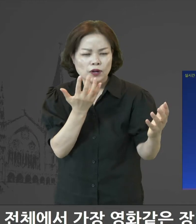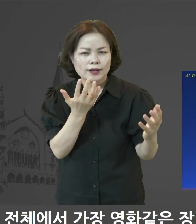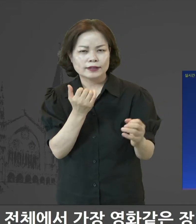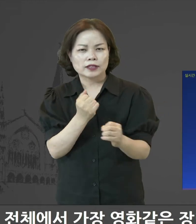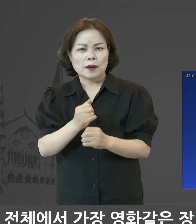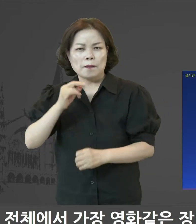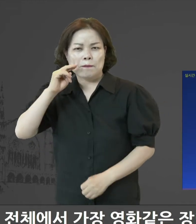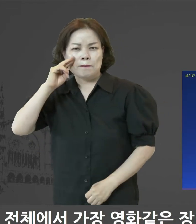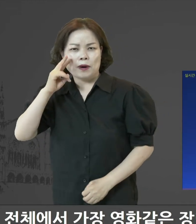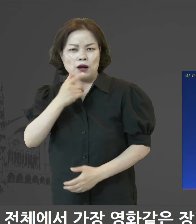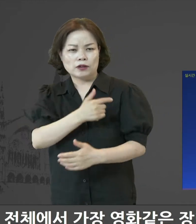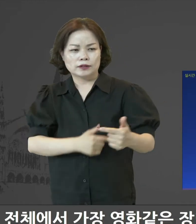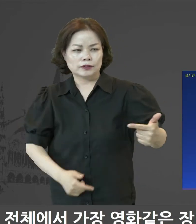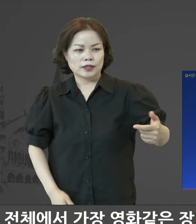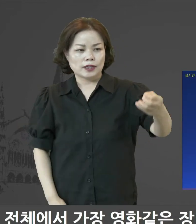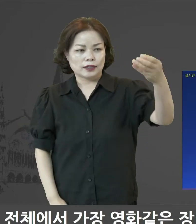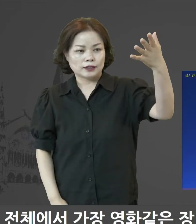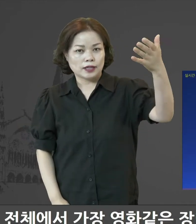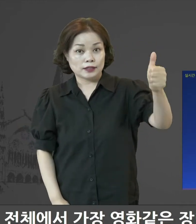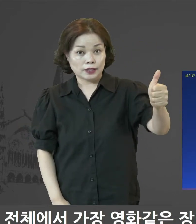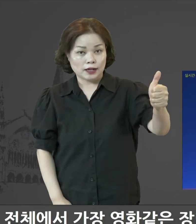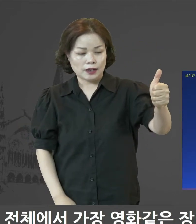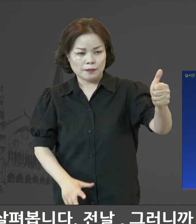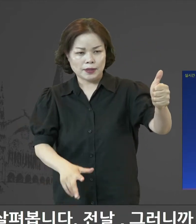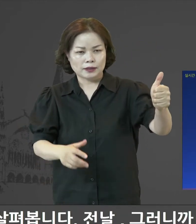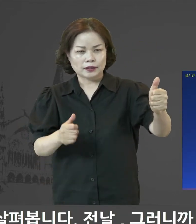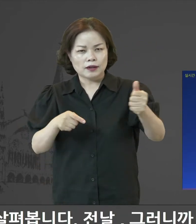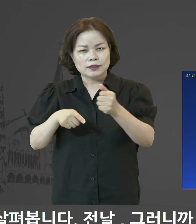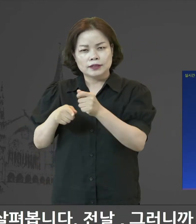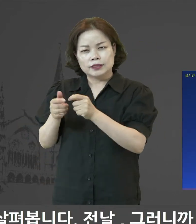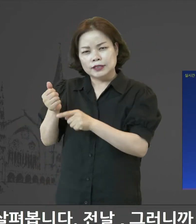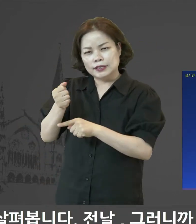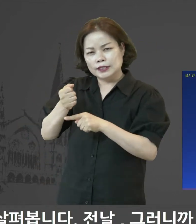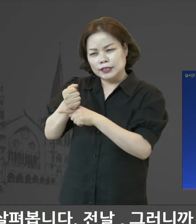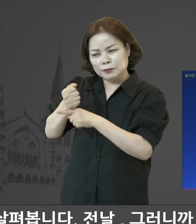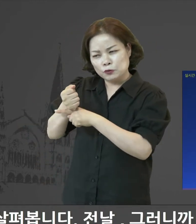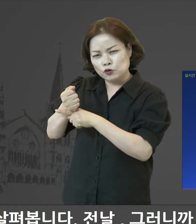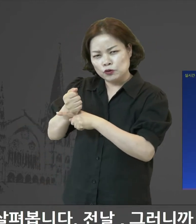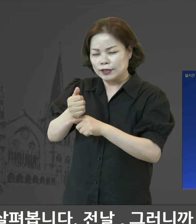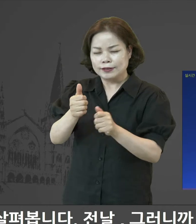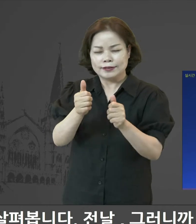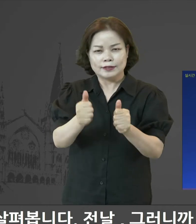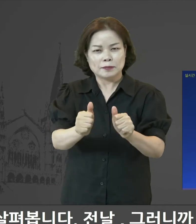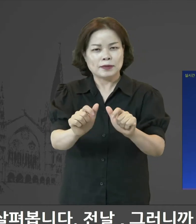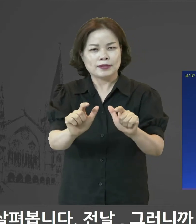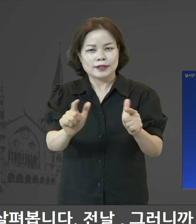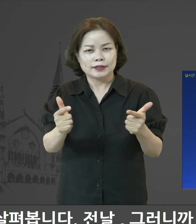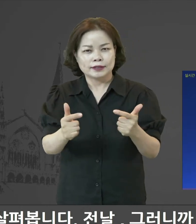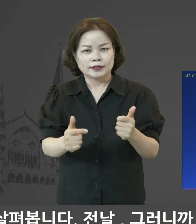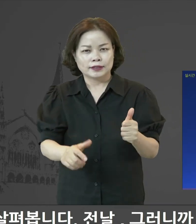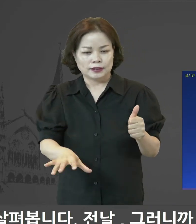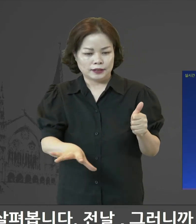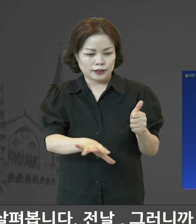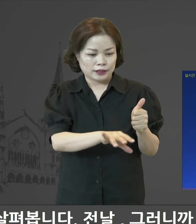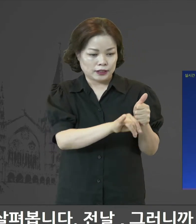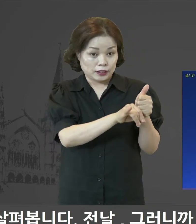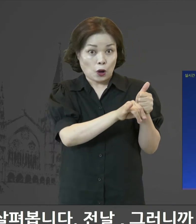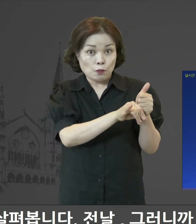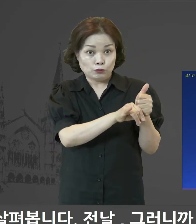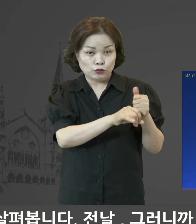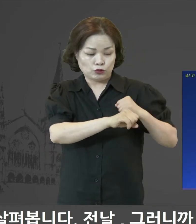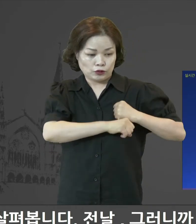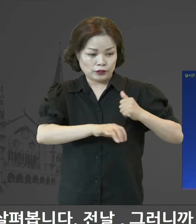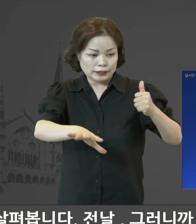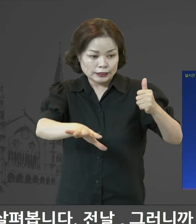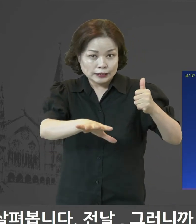바울이 대제사장 앞에 신문을 받는데 사실은 재판은 아니었습니다. 천부장이 이렇게 공회를